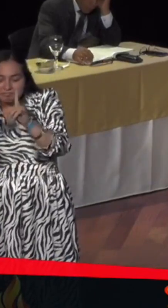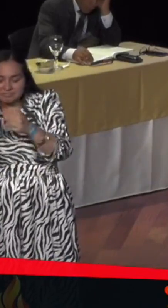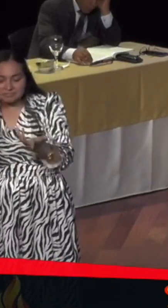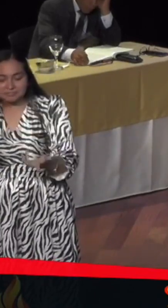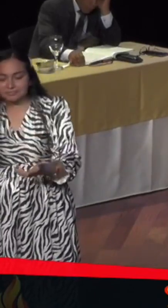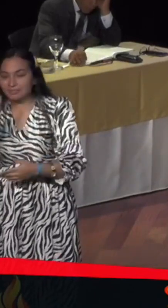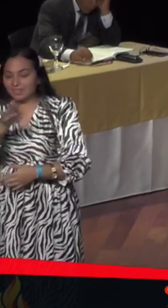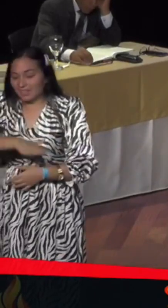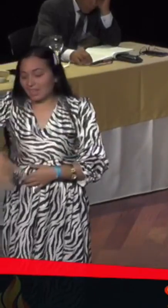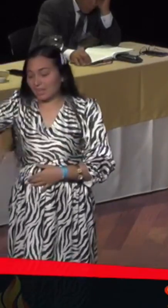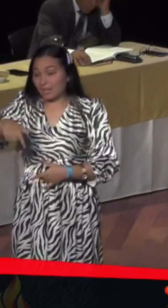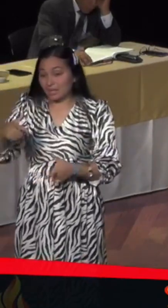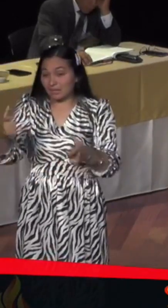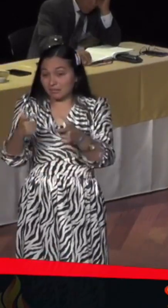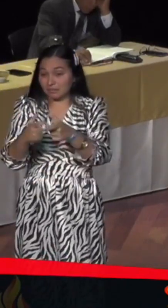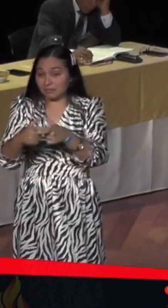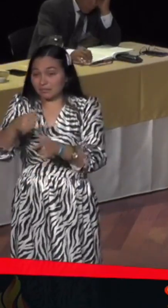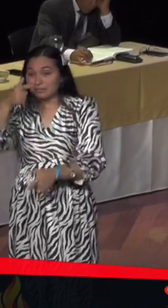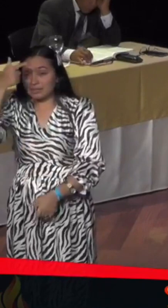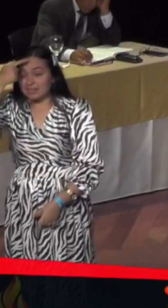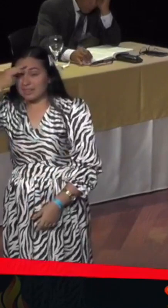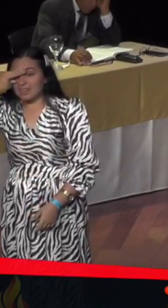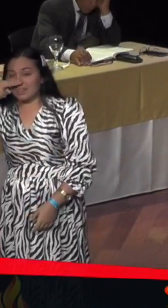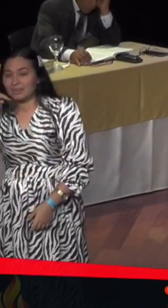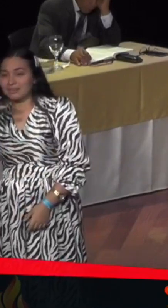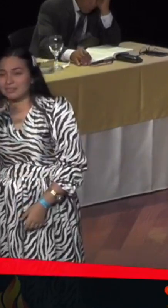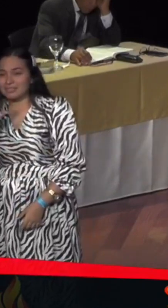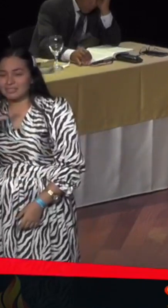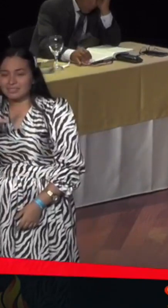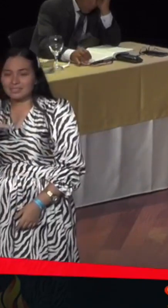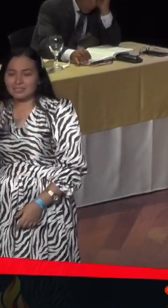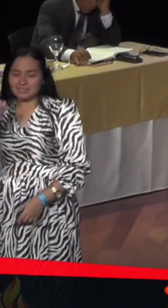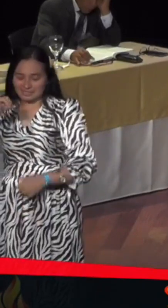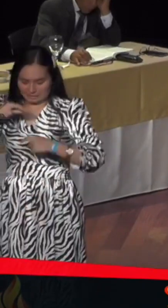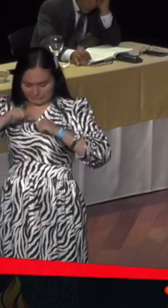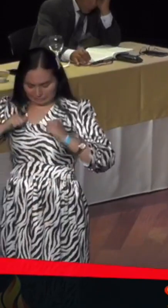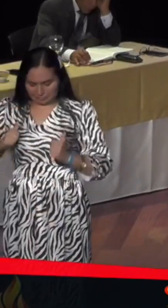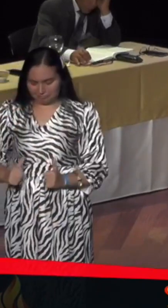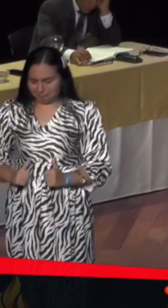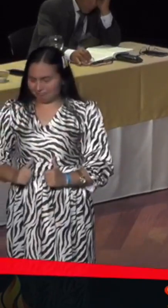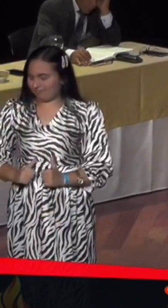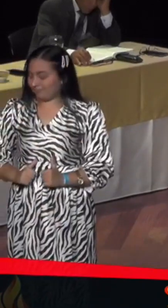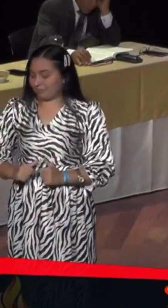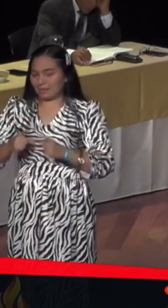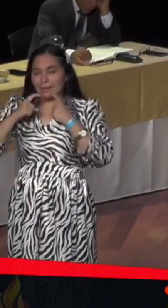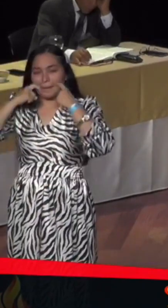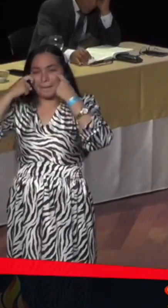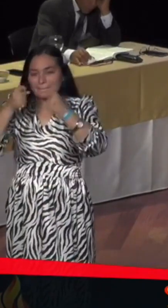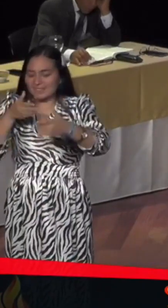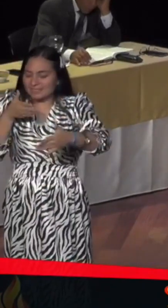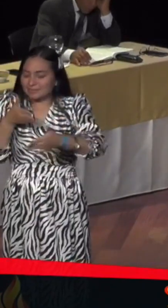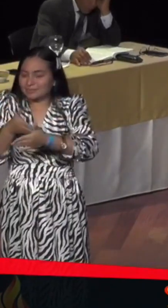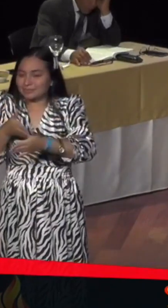llamado tiene que vivir una vida incorruptible, una vida